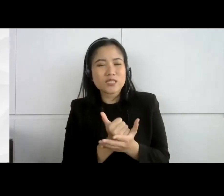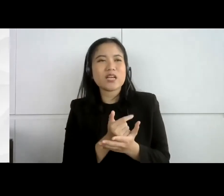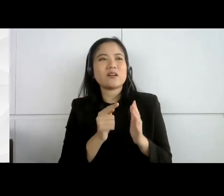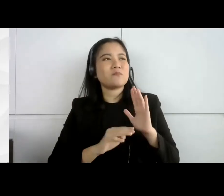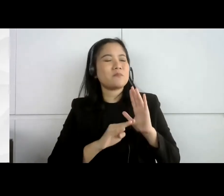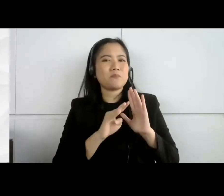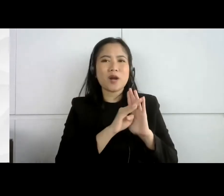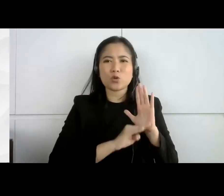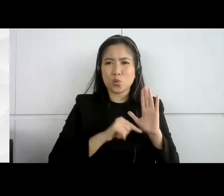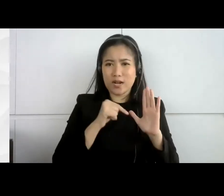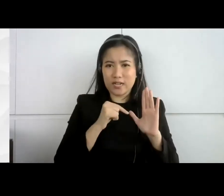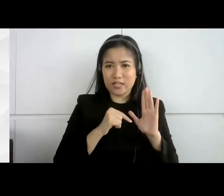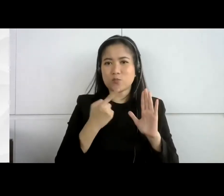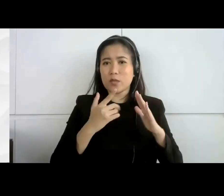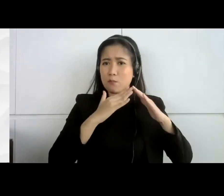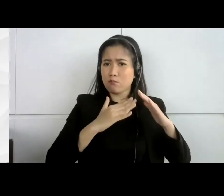jangan disamaratakan.